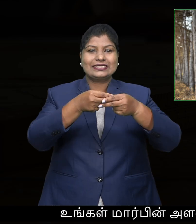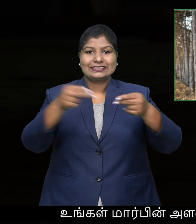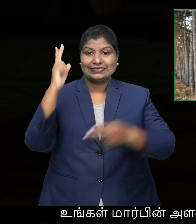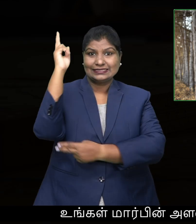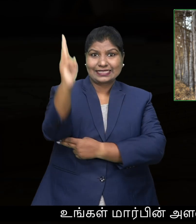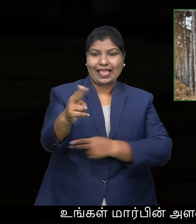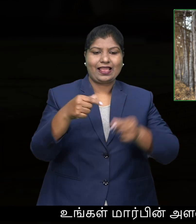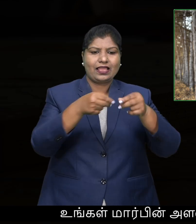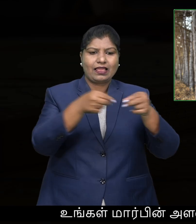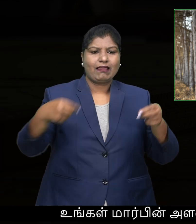முடியாது.